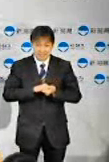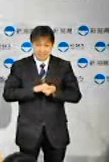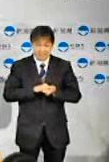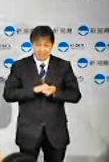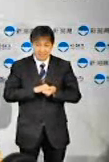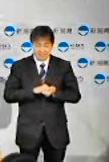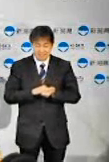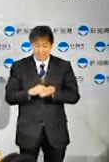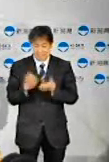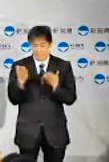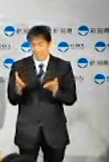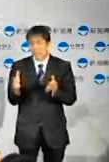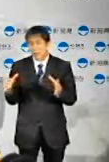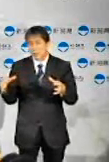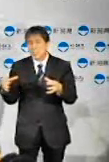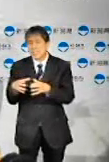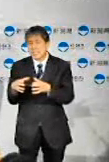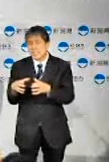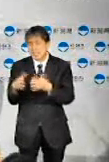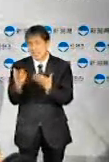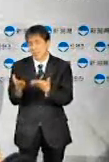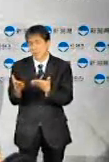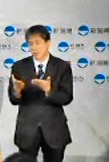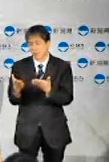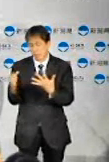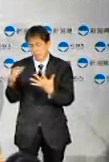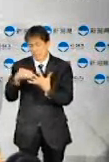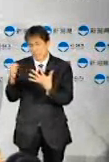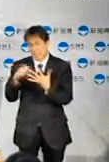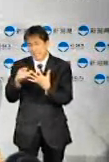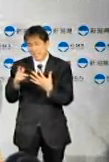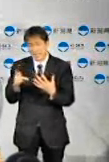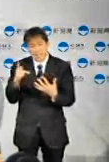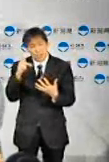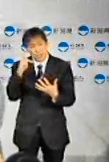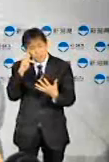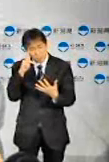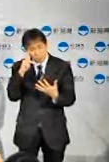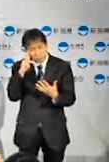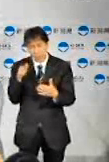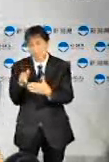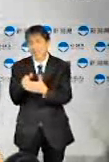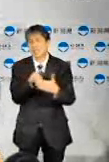まあ、小規模校になっていくと、どうしても選択科目が限られてくる中で、